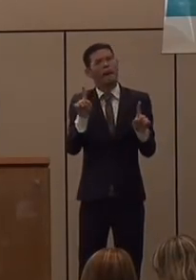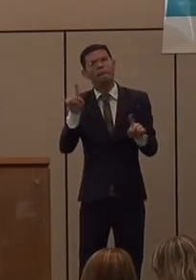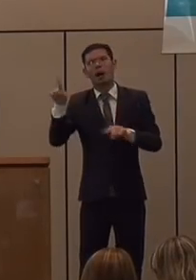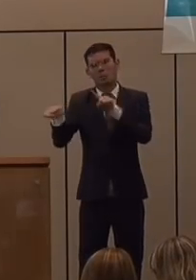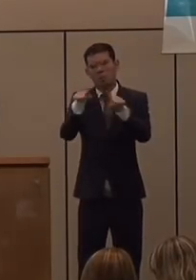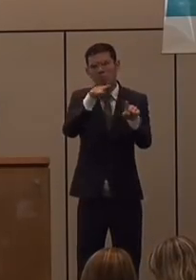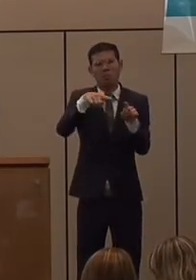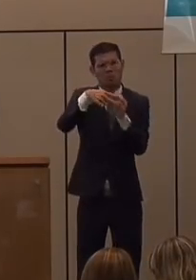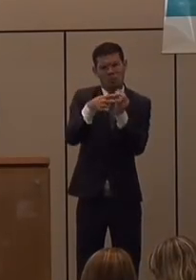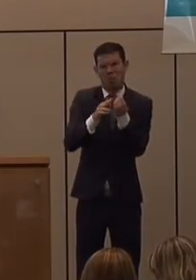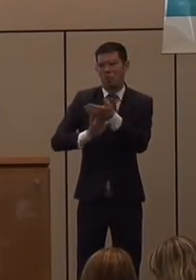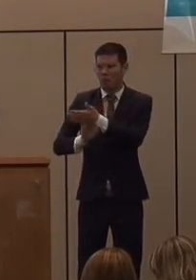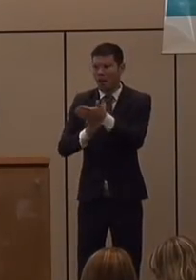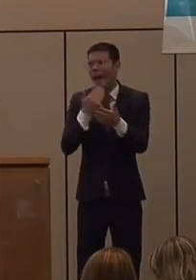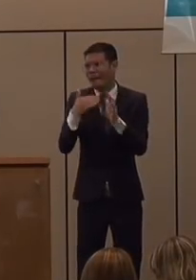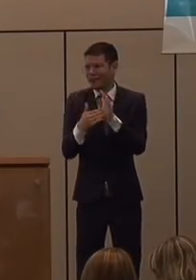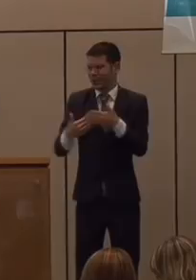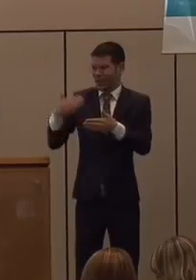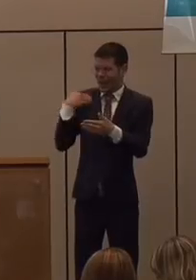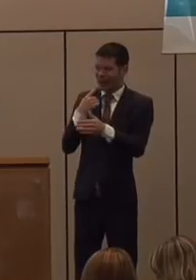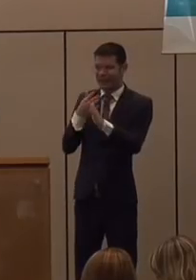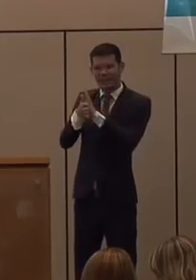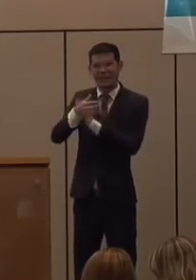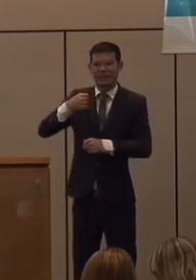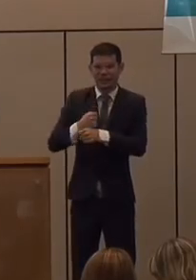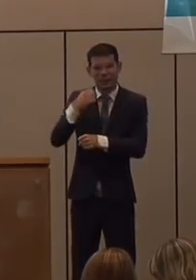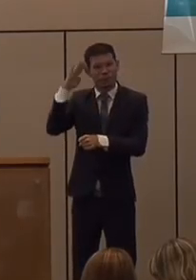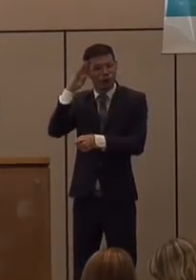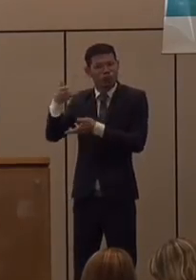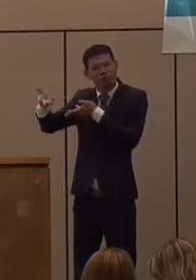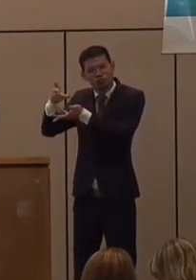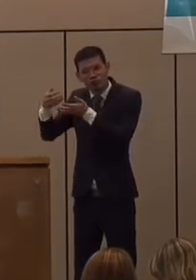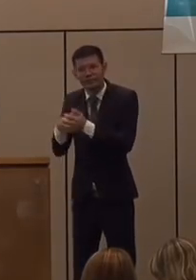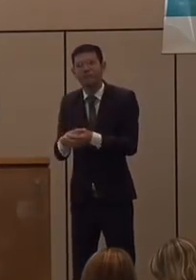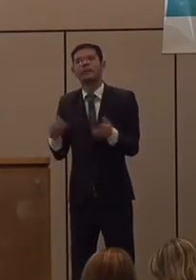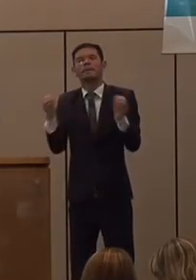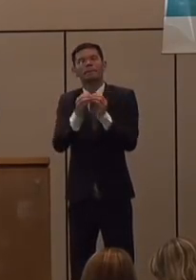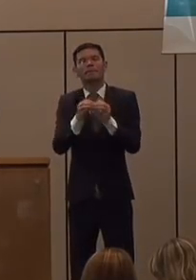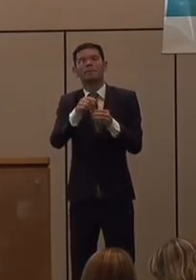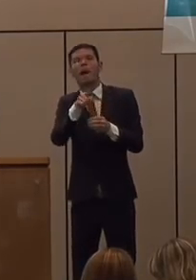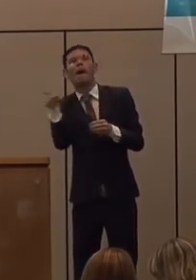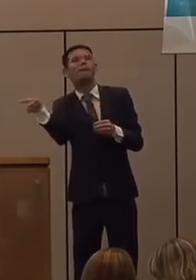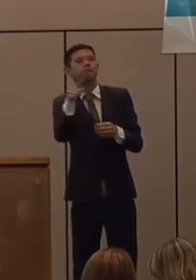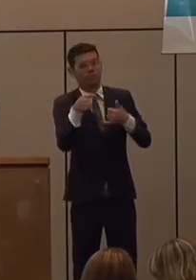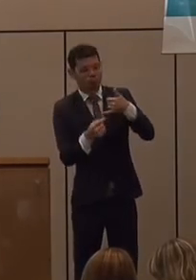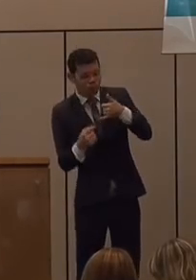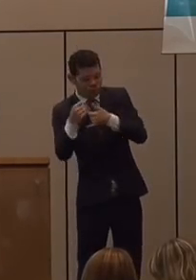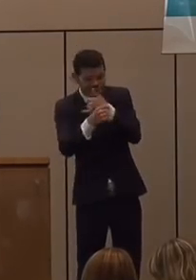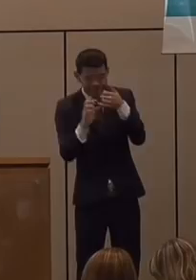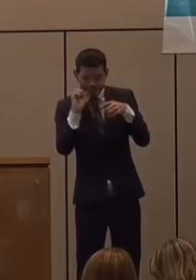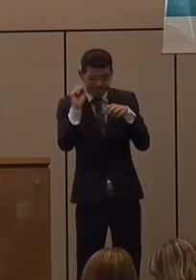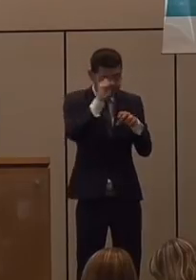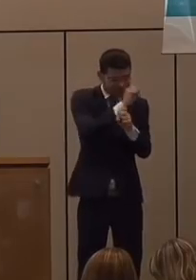instrumentos que hemos implementado como les decía el trabajo con la policía la muestra maestra que estamos haciendo en los territorios para identificar y georeferenciar